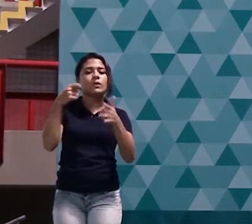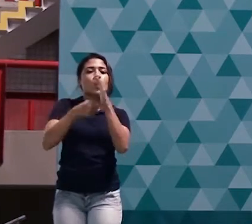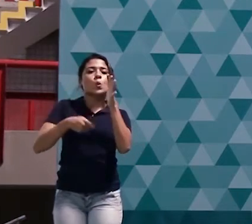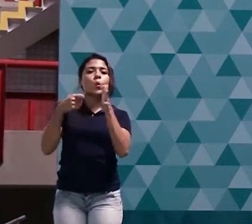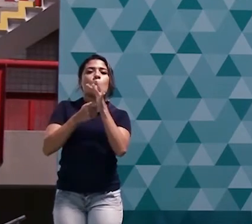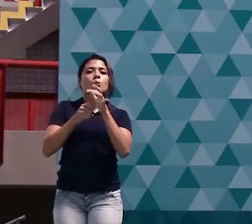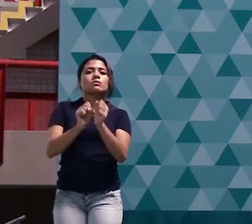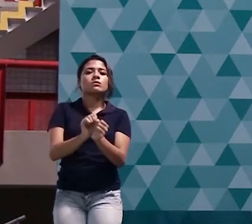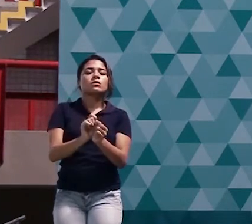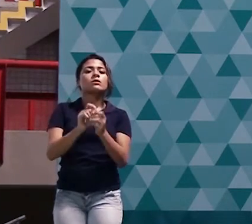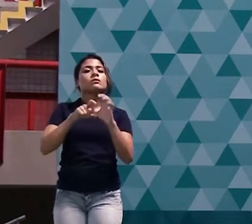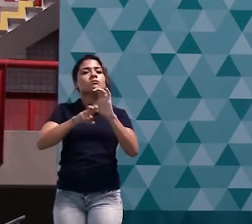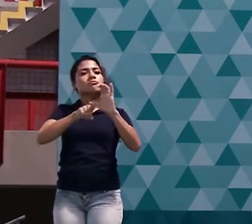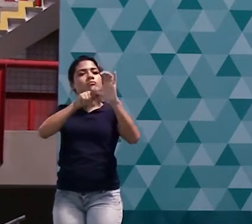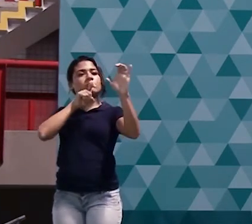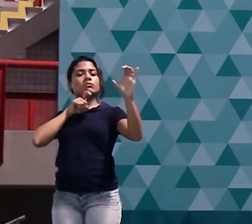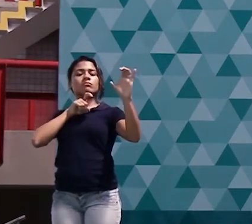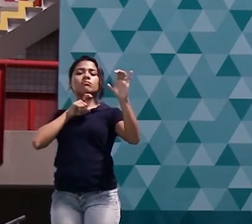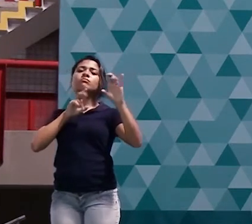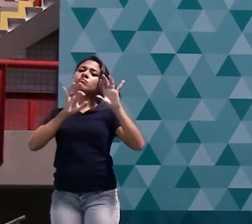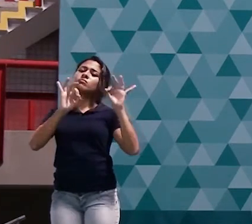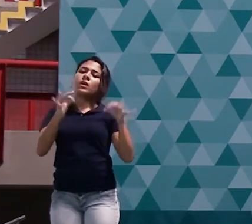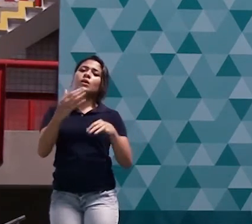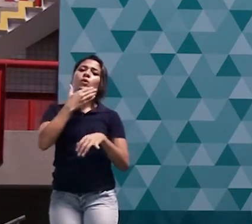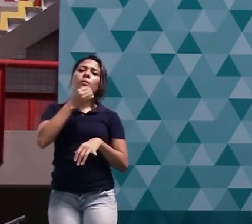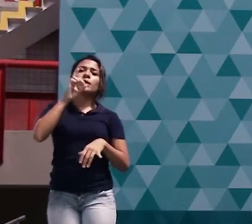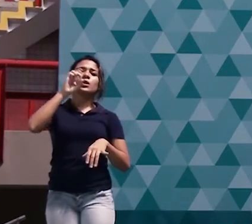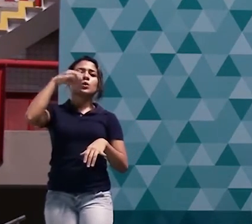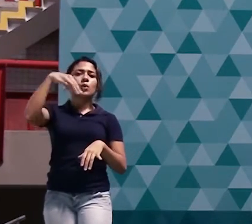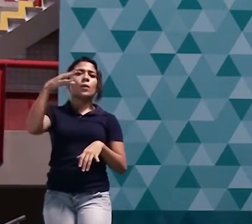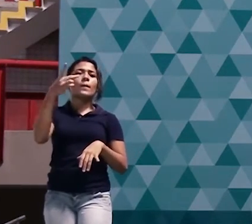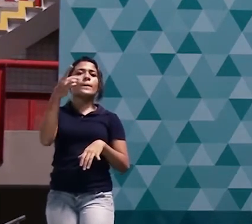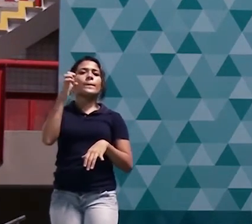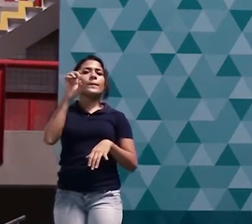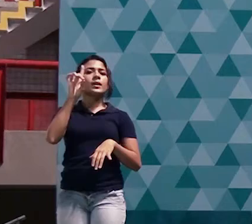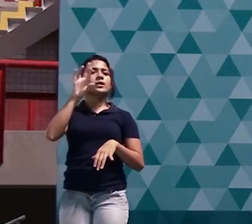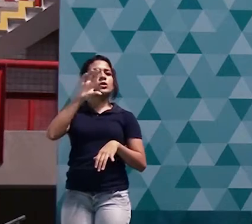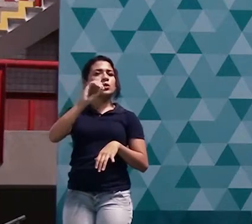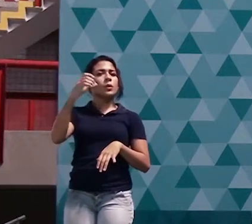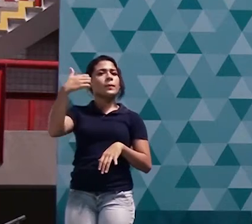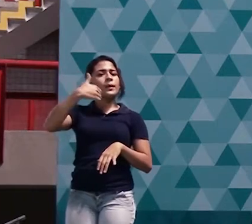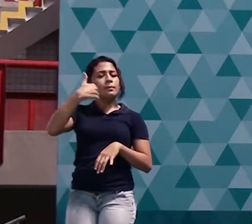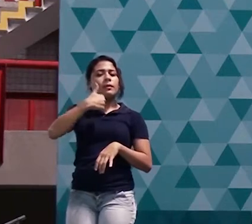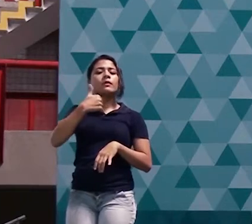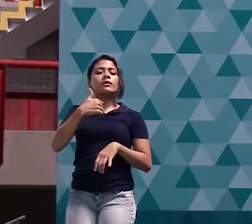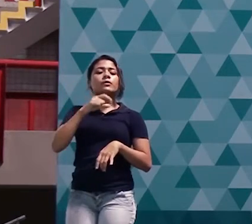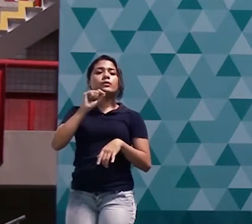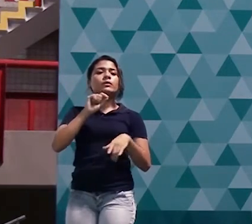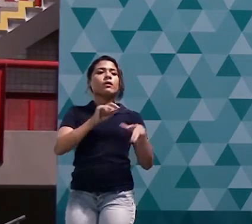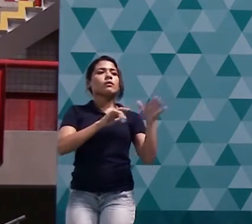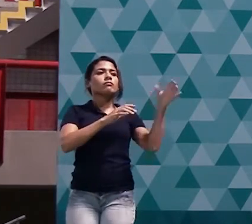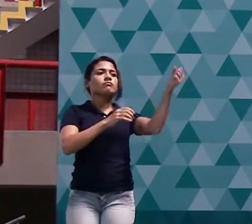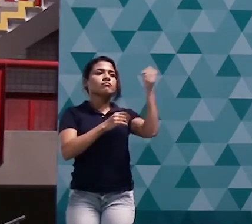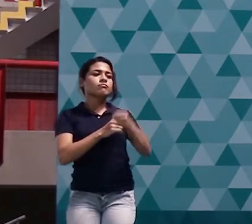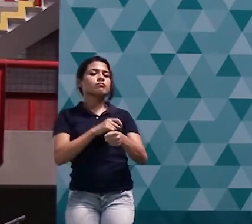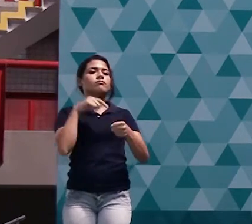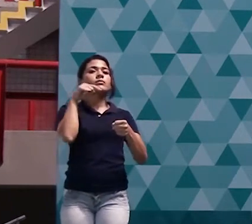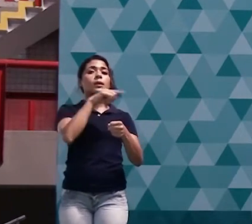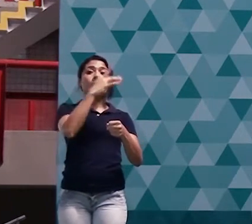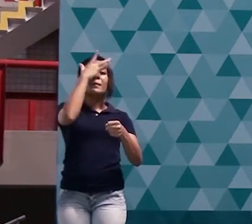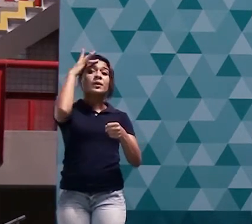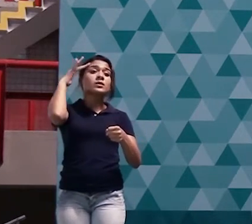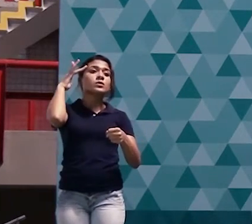independência. Tá certo que Dom Pedro I vai contratar mercenários, já que aqui no Brasil não existia exército até então, e dessa